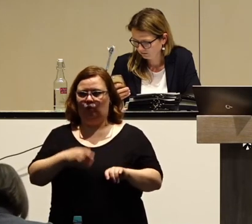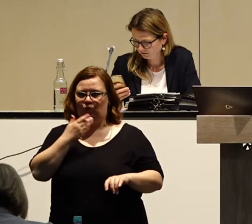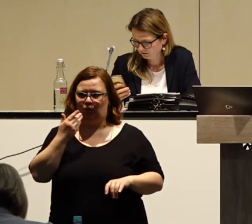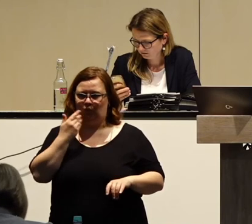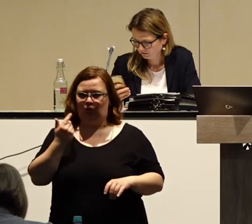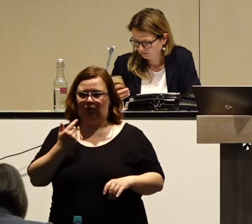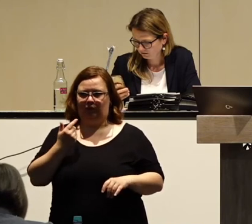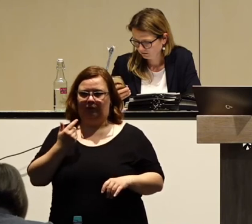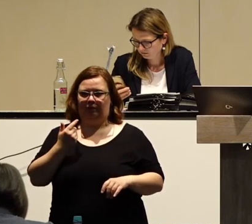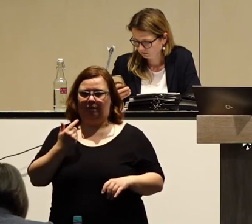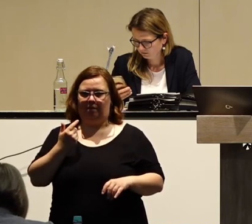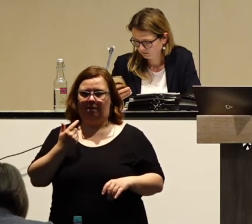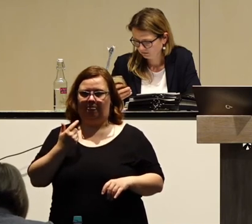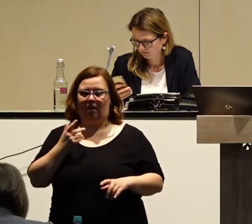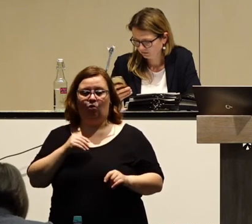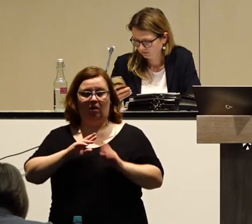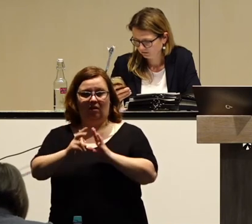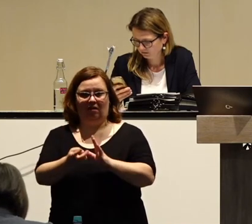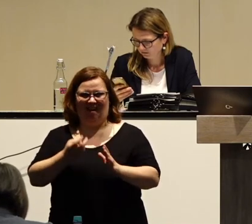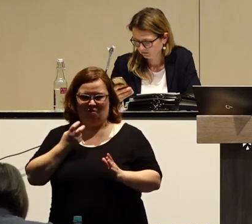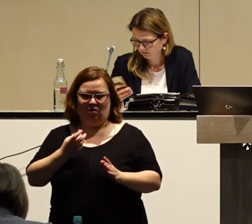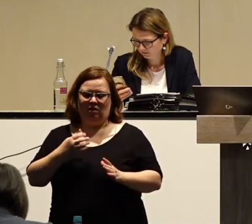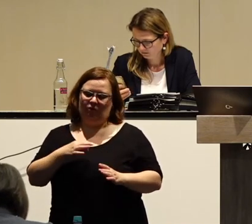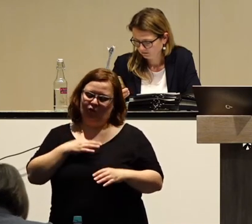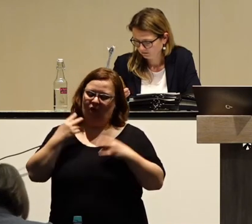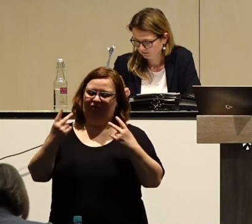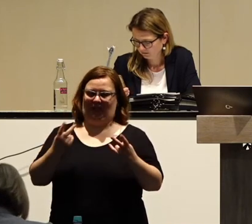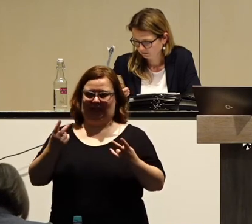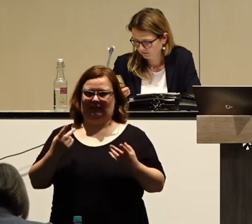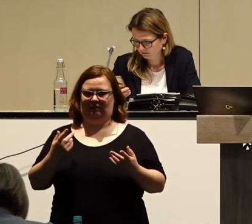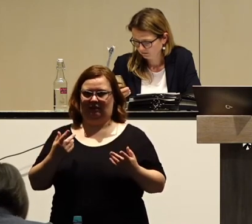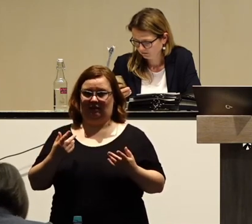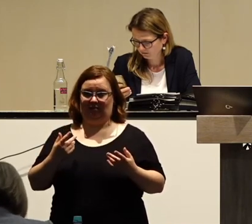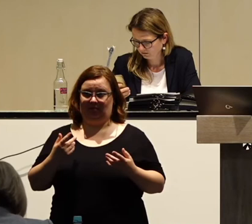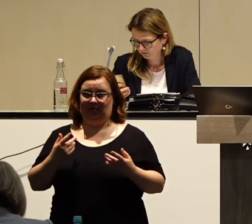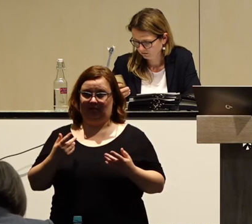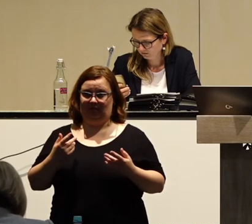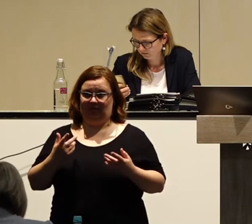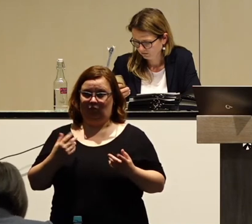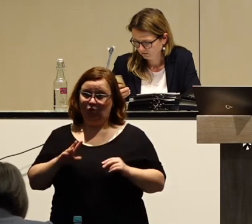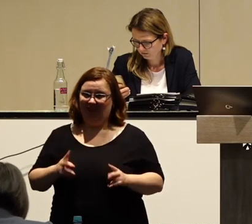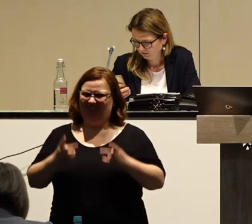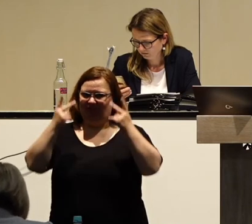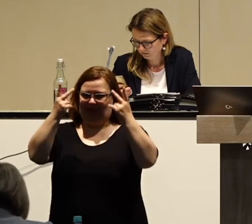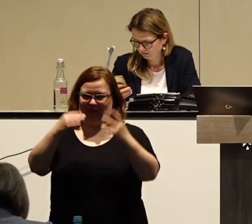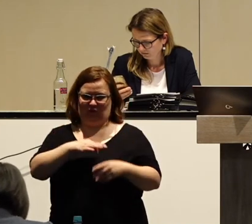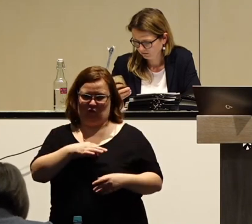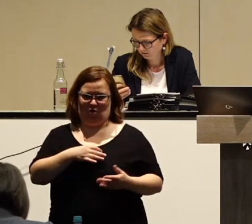konnten. Das Versäumte nachzuholen ist daher aus unserer Sicht sehr sinnvoll, mit oberster